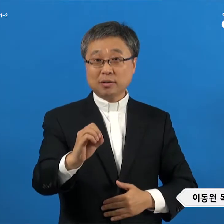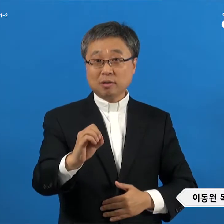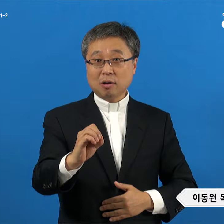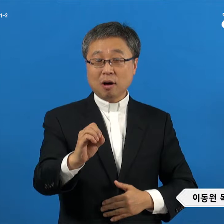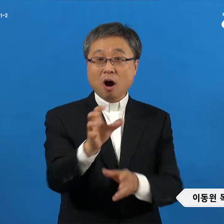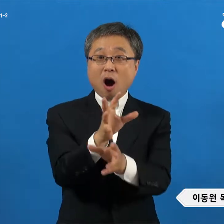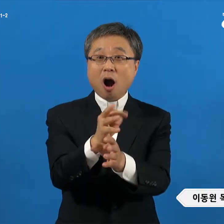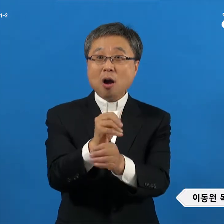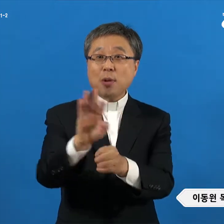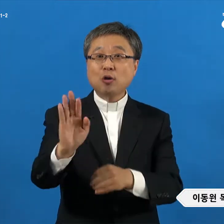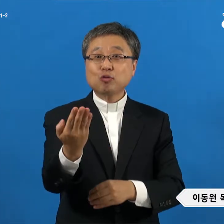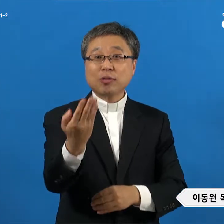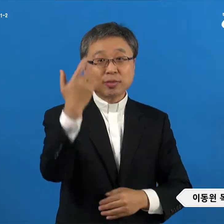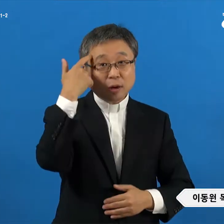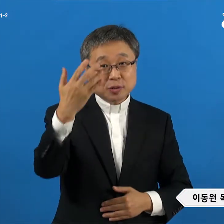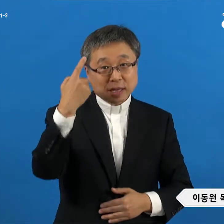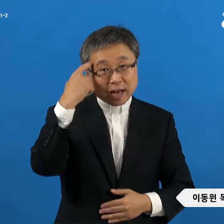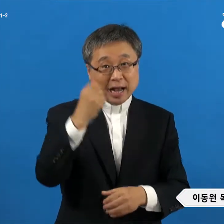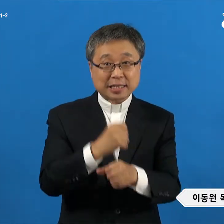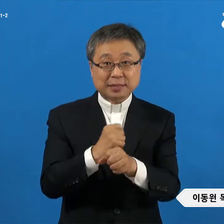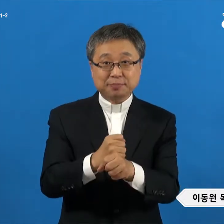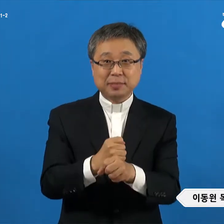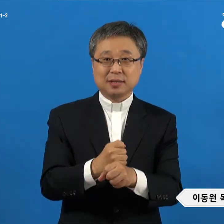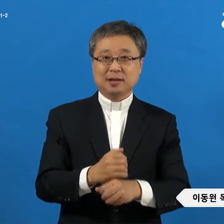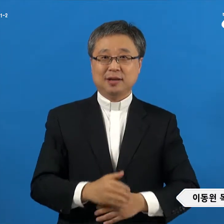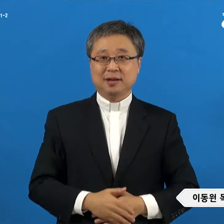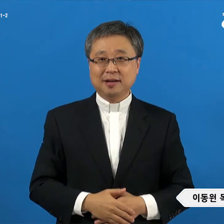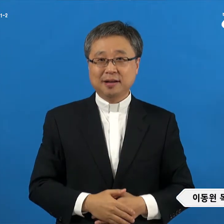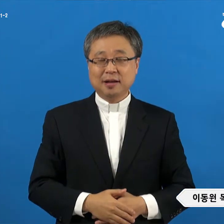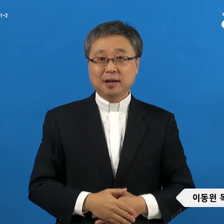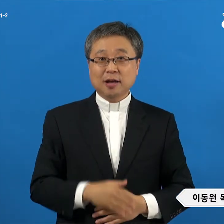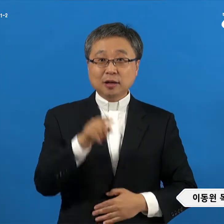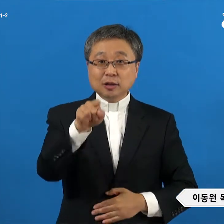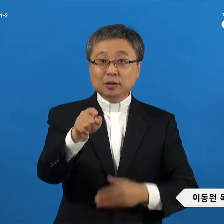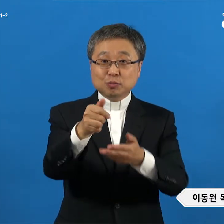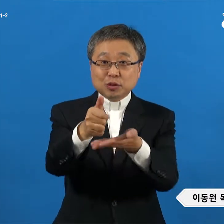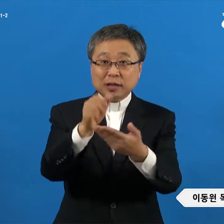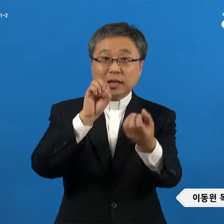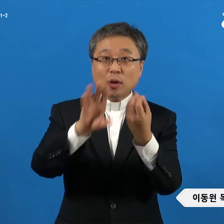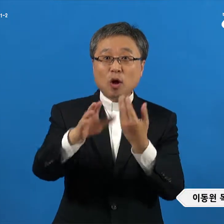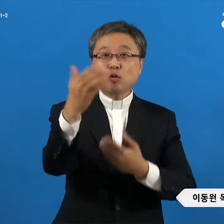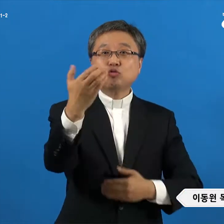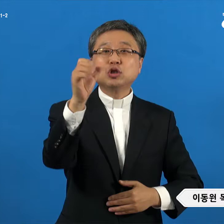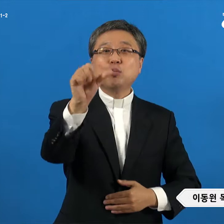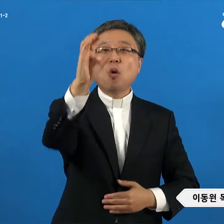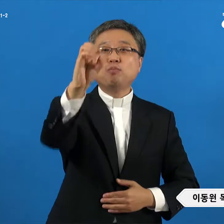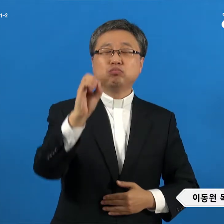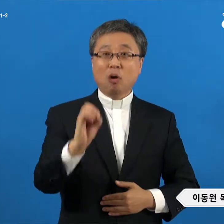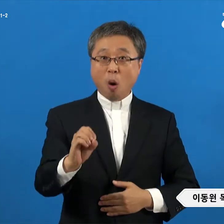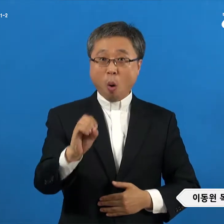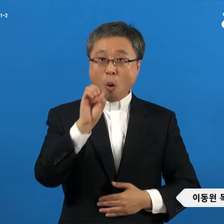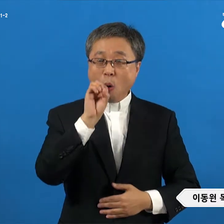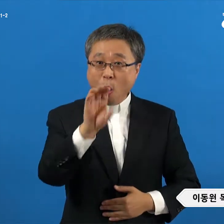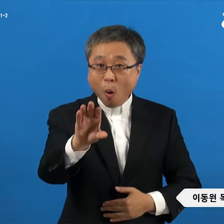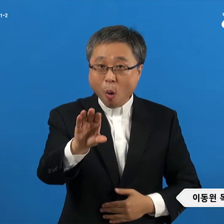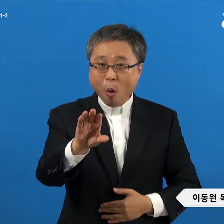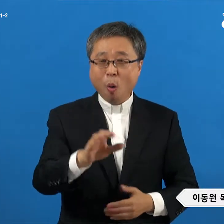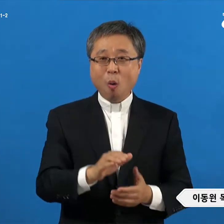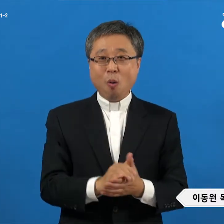얼마나 된다고 여러분은 생각하십니까? 그분 대답이 95%라고. 95%라고. 근데 그 다음